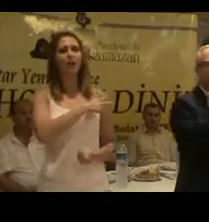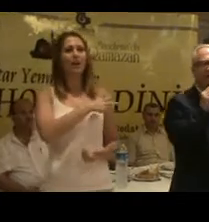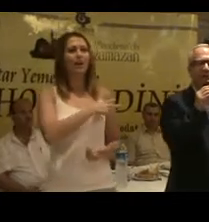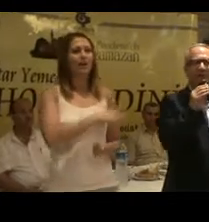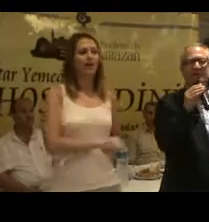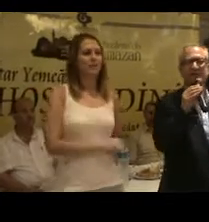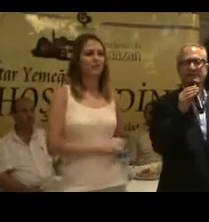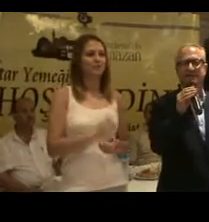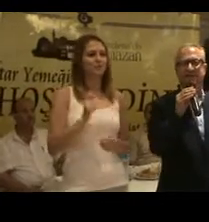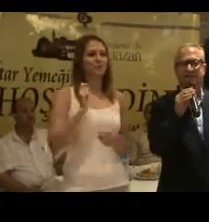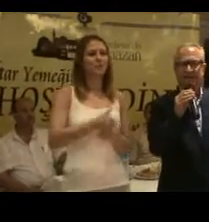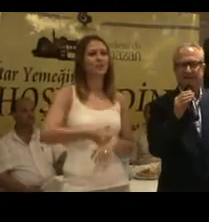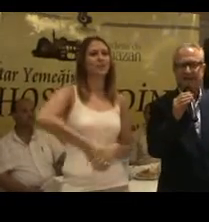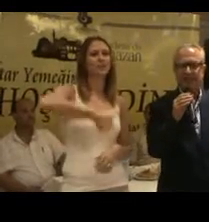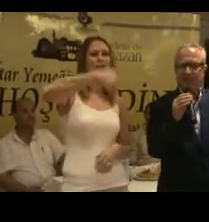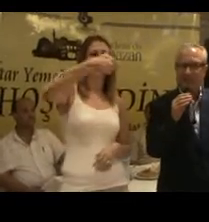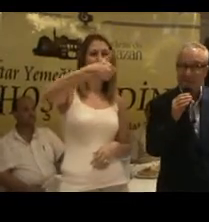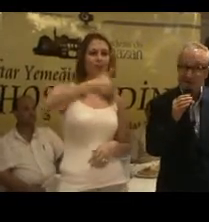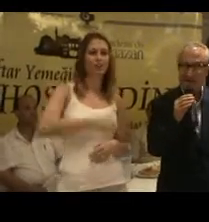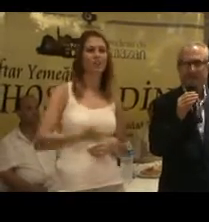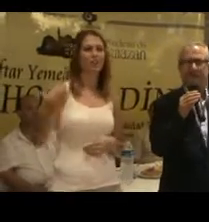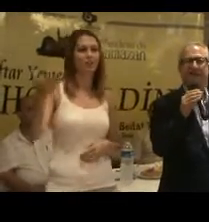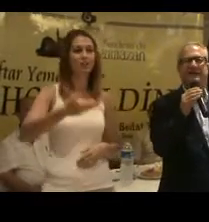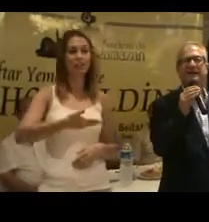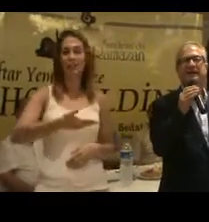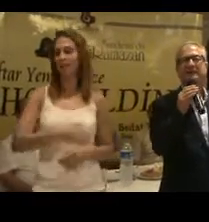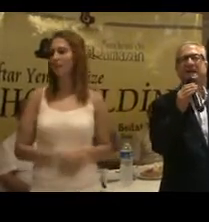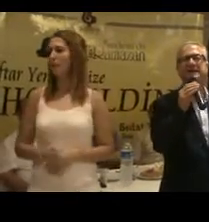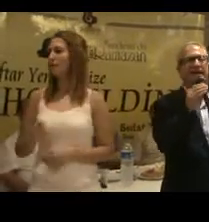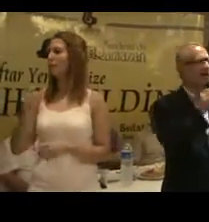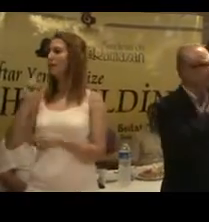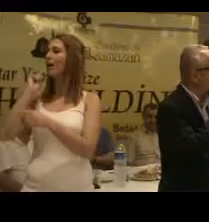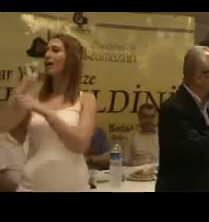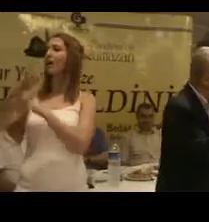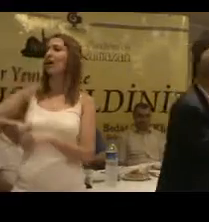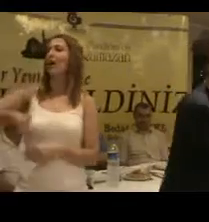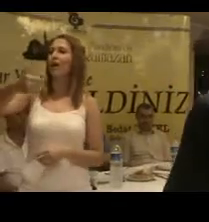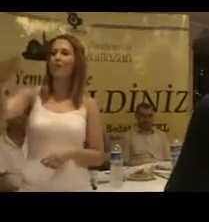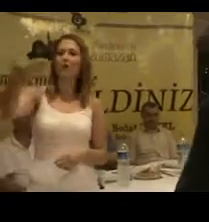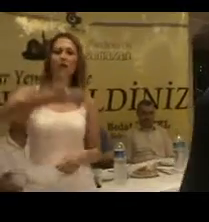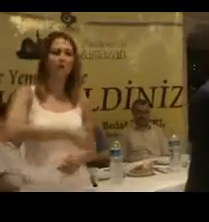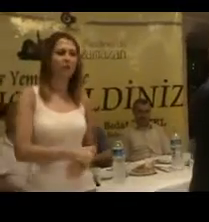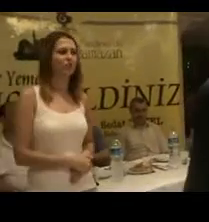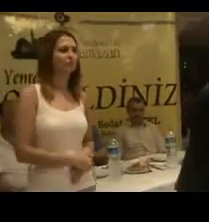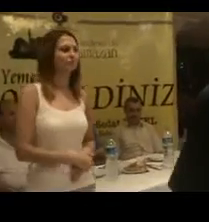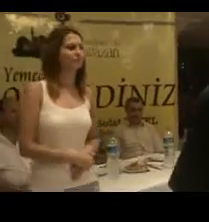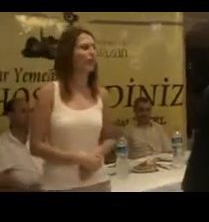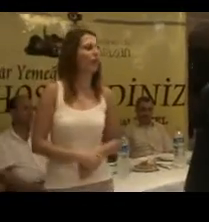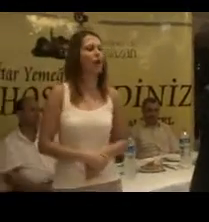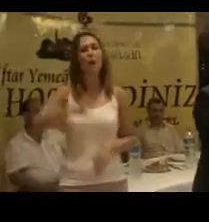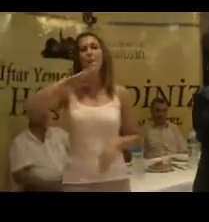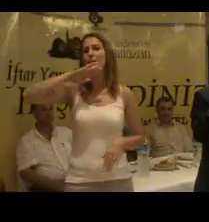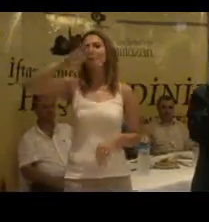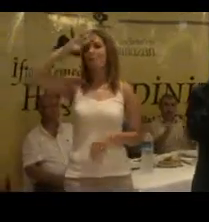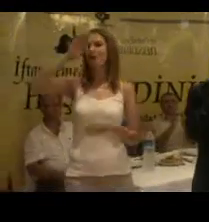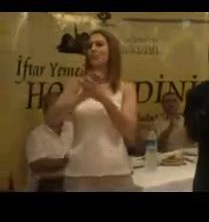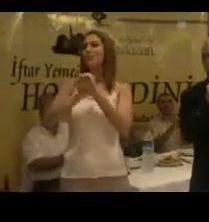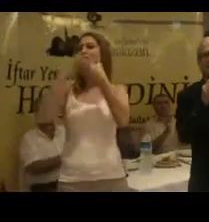Mutlu. O da sizlere kısaca bir merhaba diyecek. Ben tekrar Ramazan'ınızı kutluyorum, bayramınızı